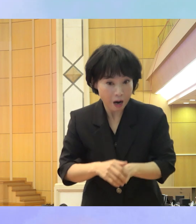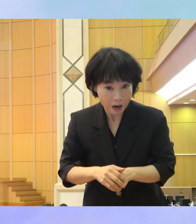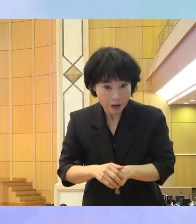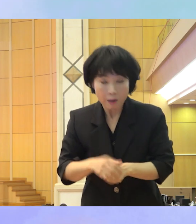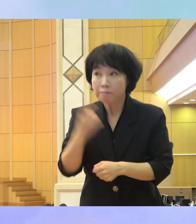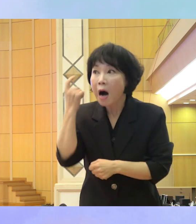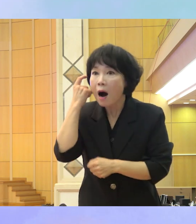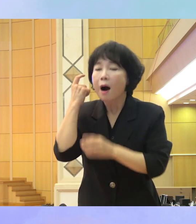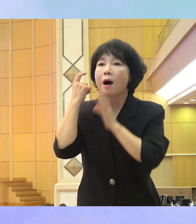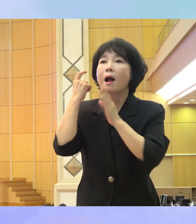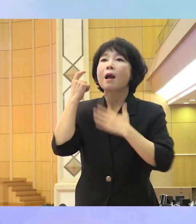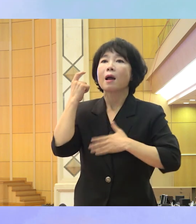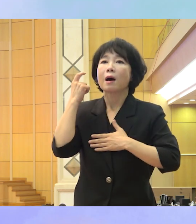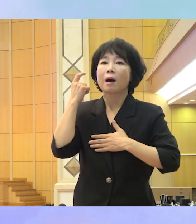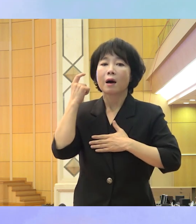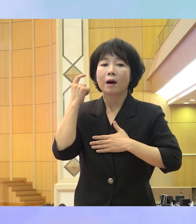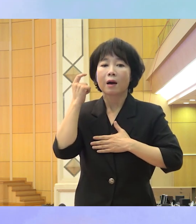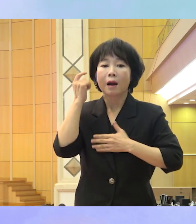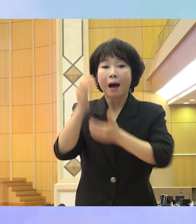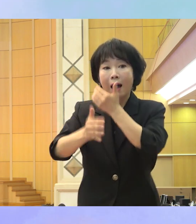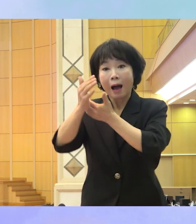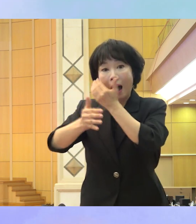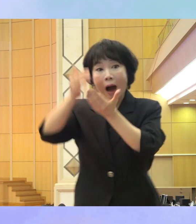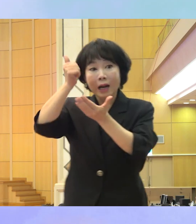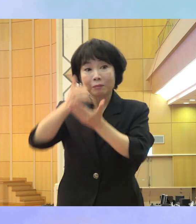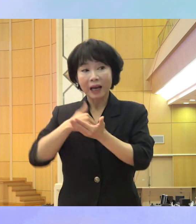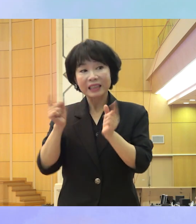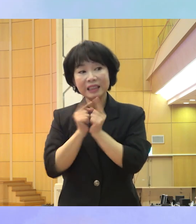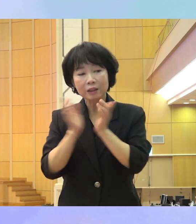마치 하나님이 설계하셔서